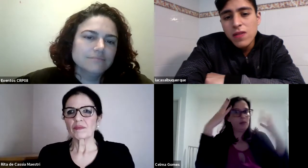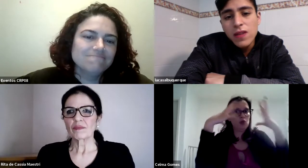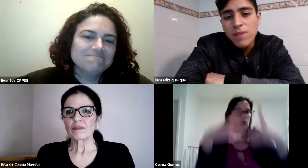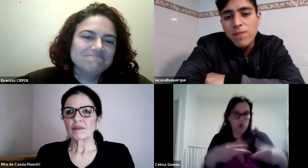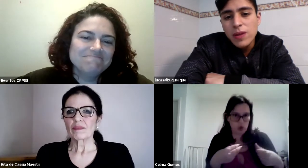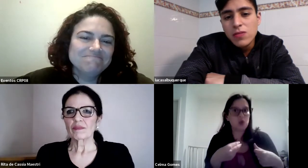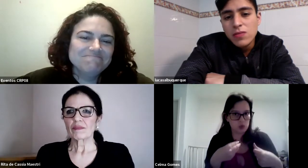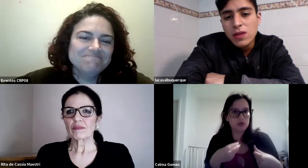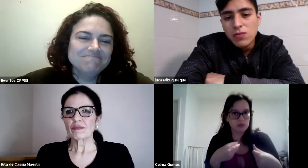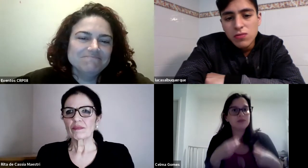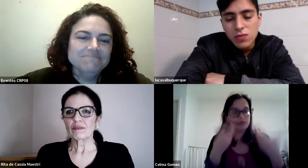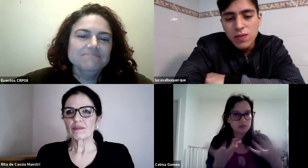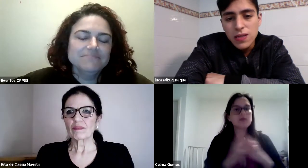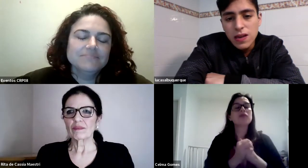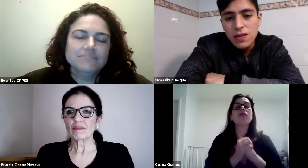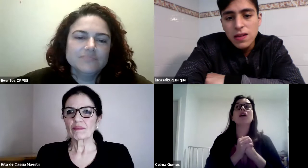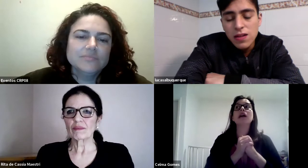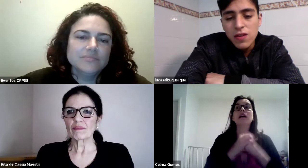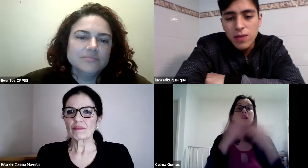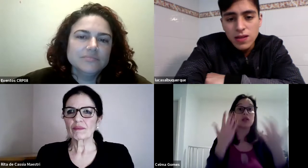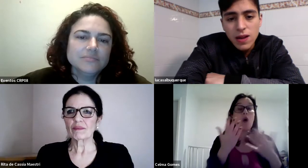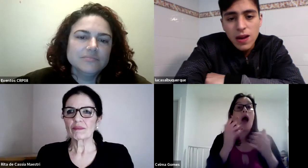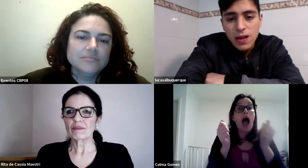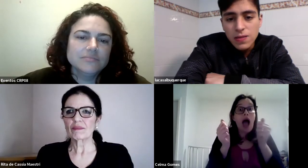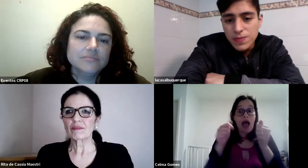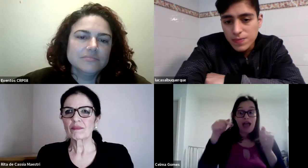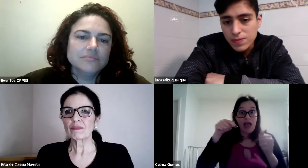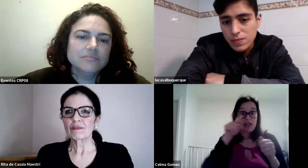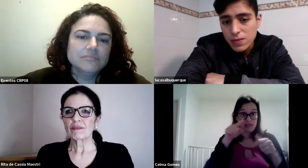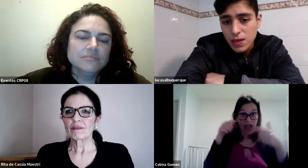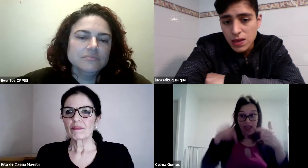Não é ficar perguntando tudo, mas é entender de forma detalhada.